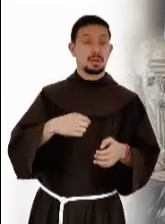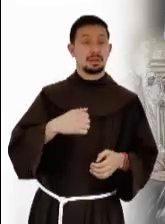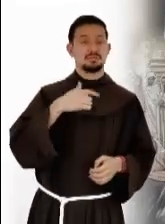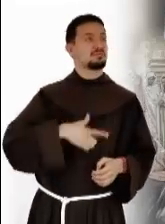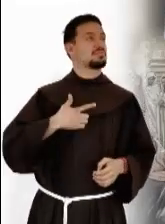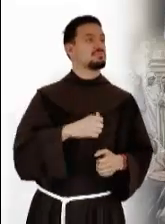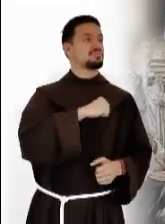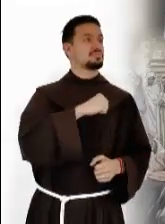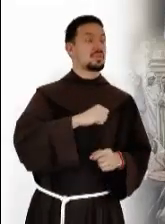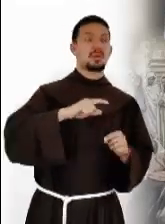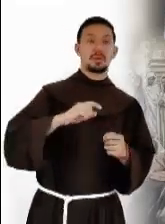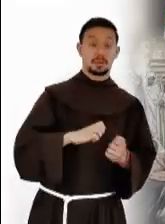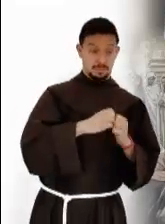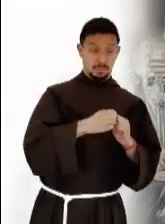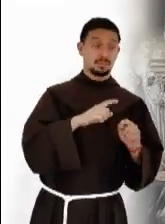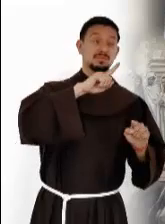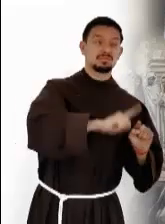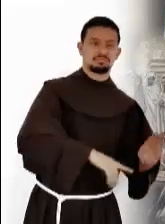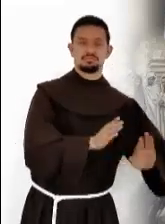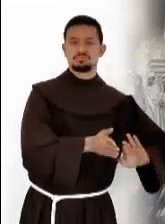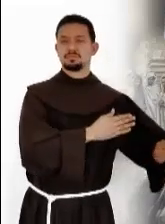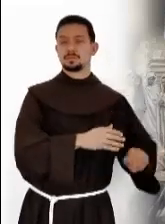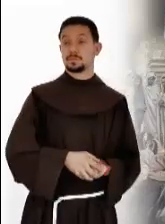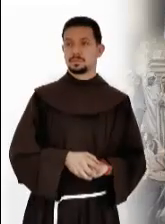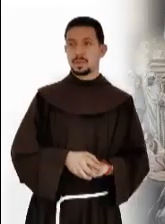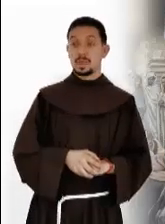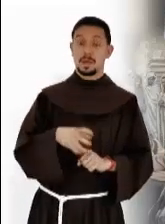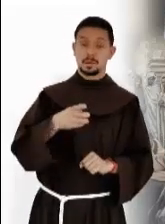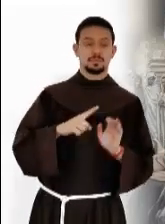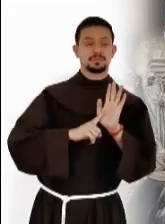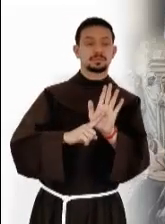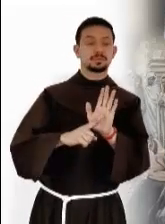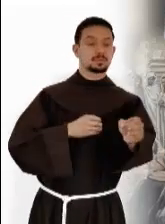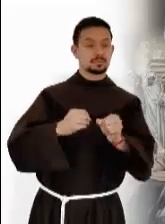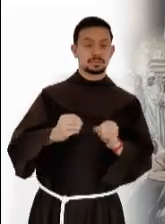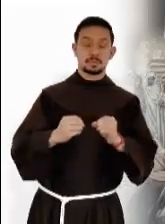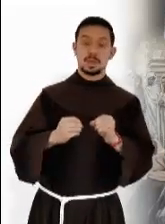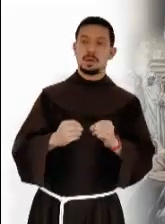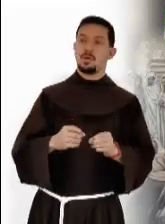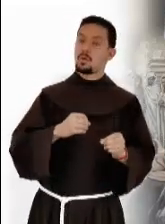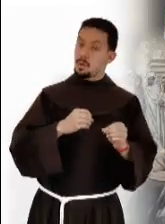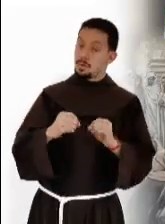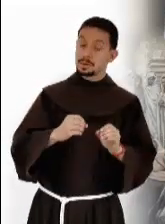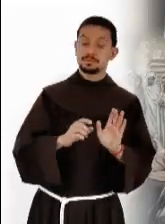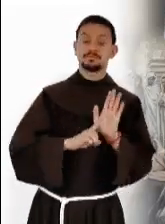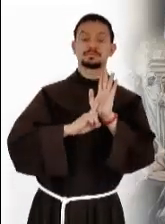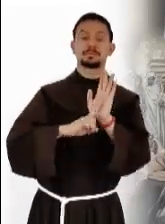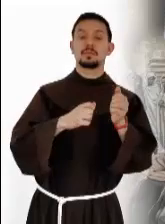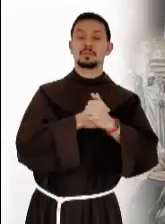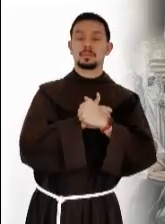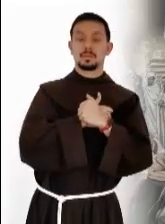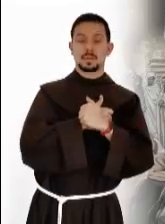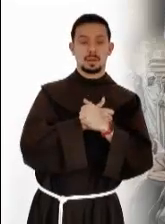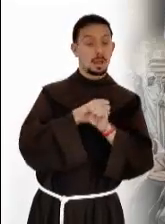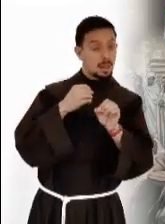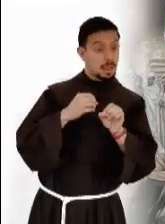injusticias? Pone también como evidencia sus propias obras. Obras son amores. Pero las obras, cuando se tiene la